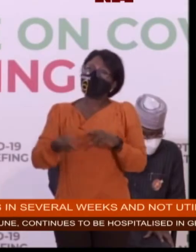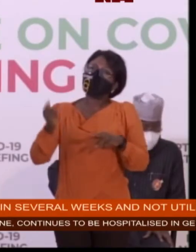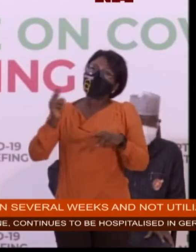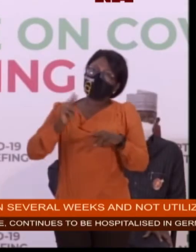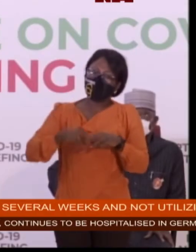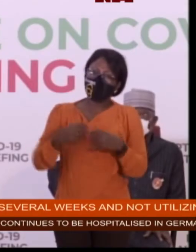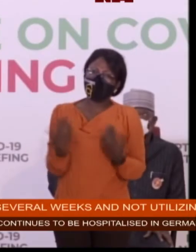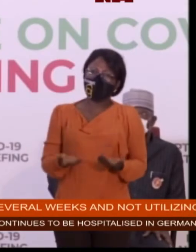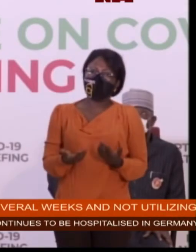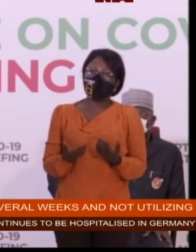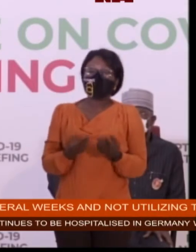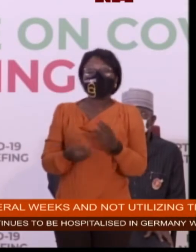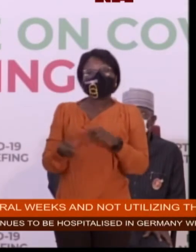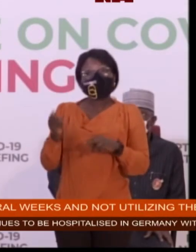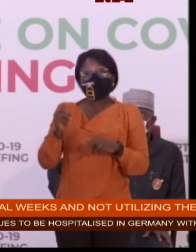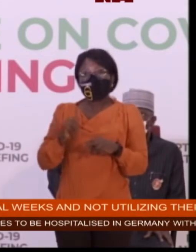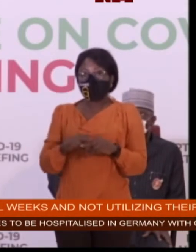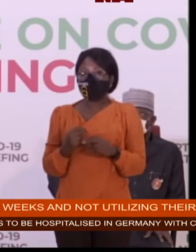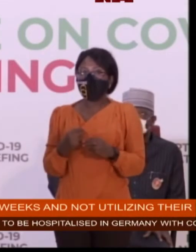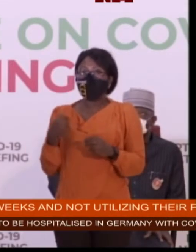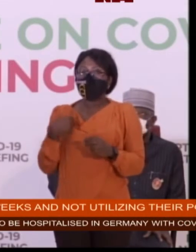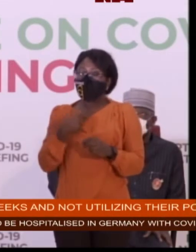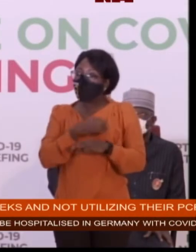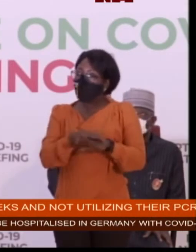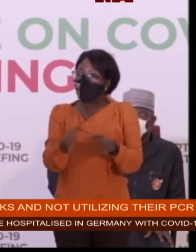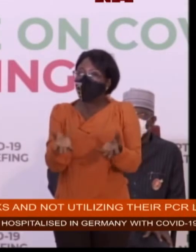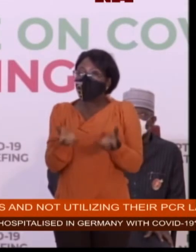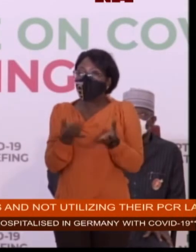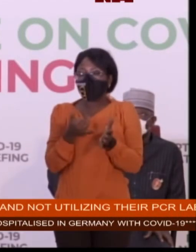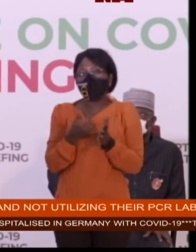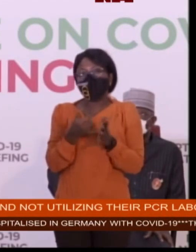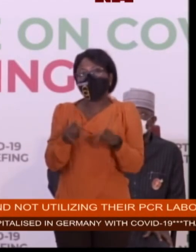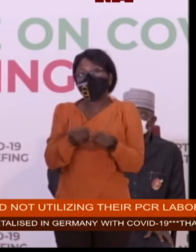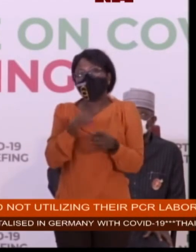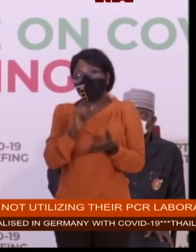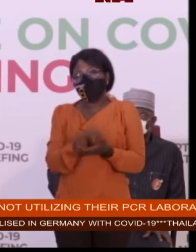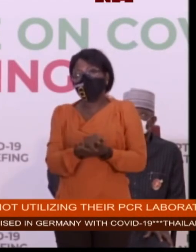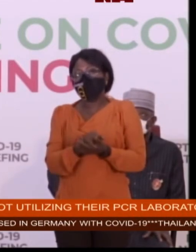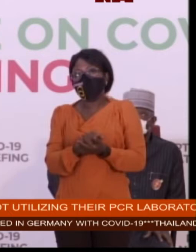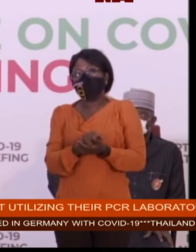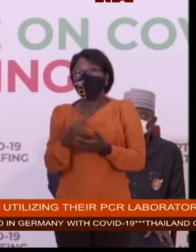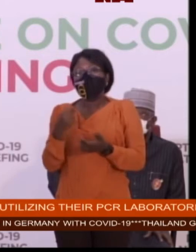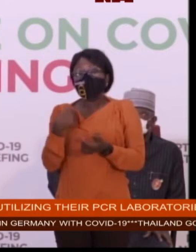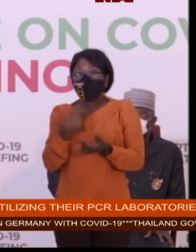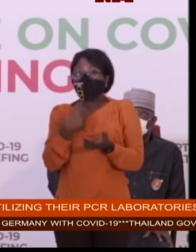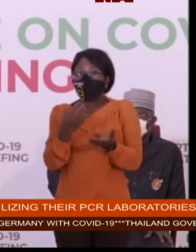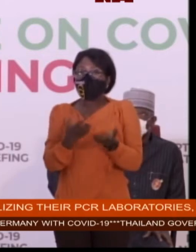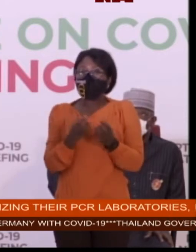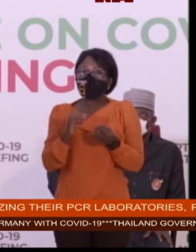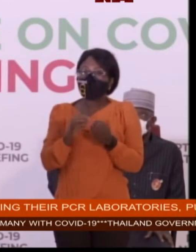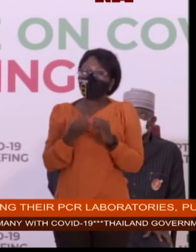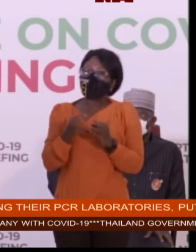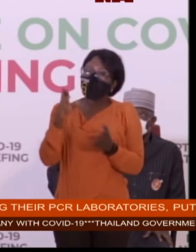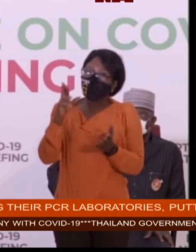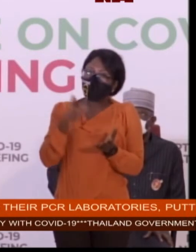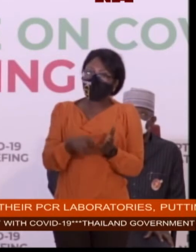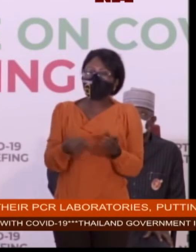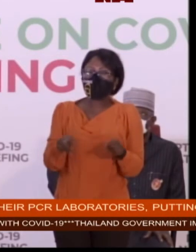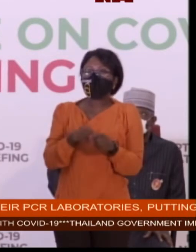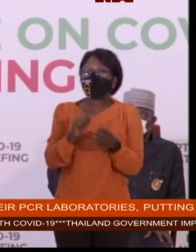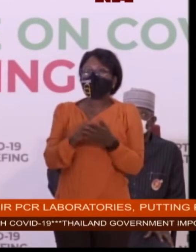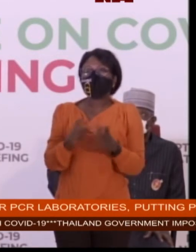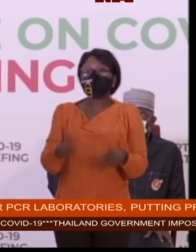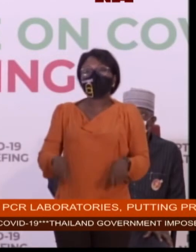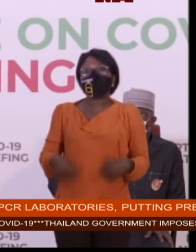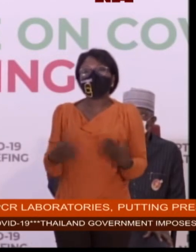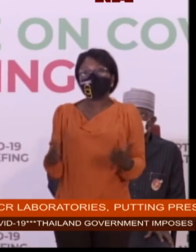245 sai gashi a mako ɗaya an samu mutum 500 har da wani abu sun kamu wancan karan ko sai da aka yi wata